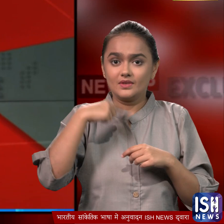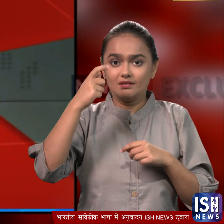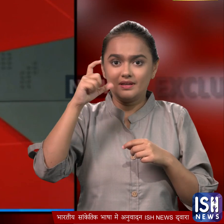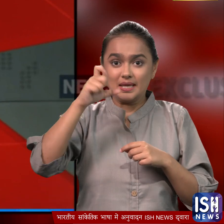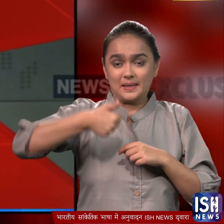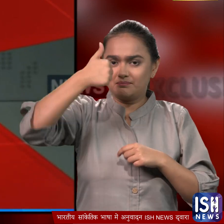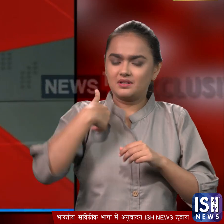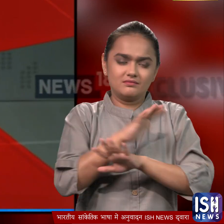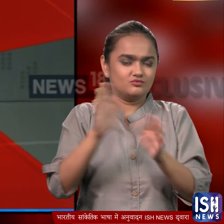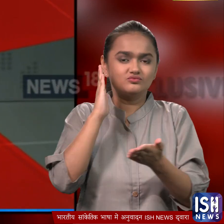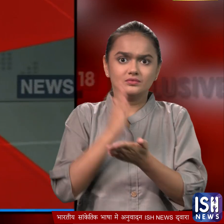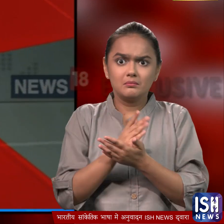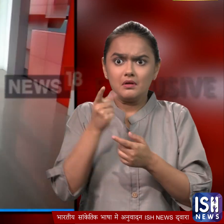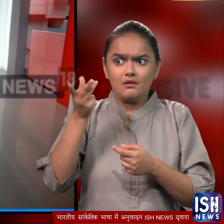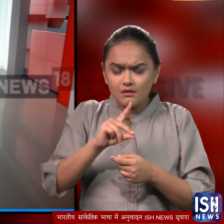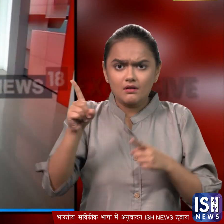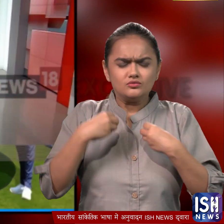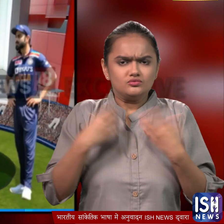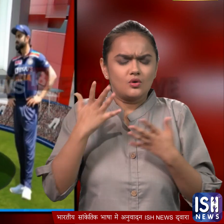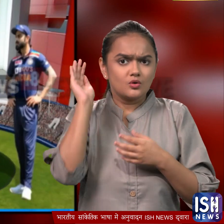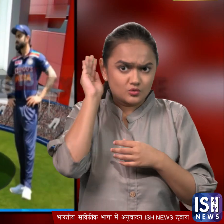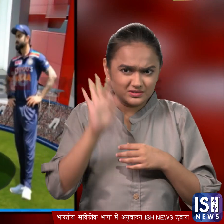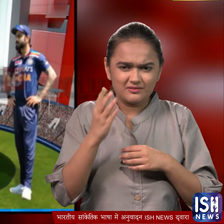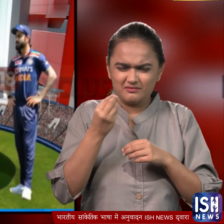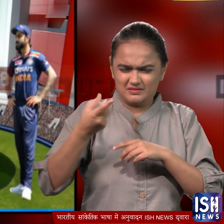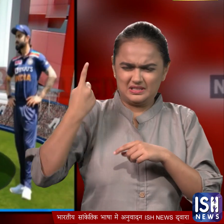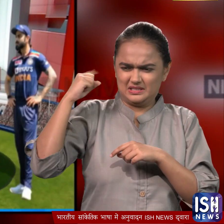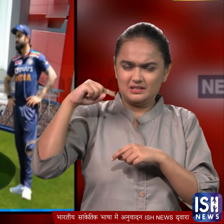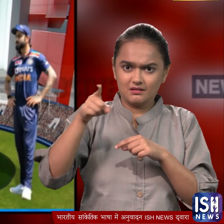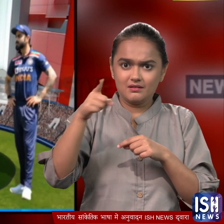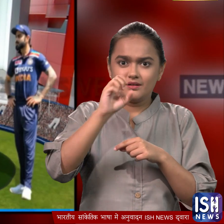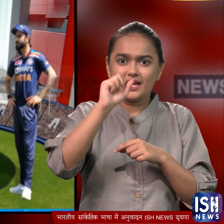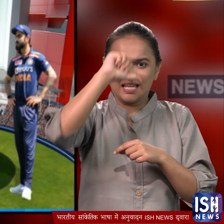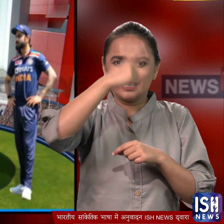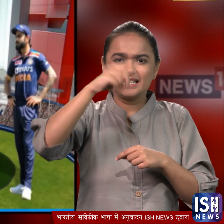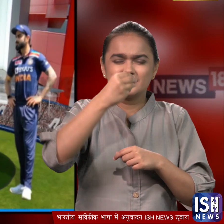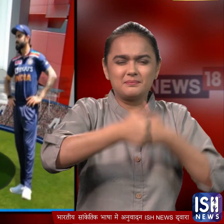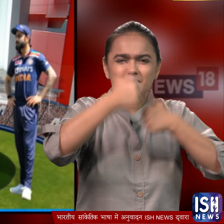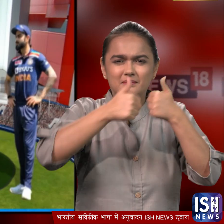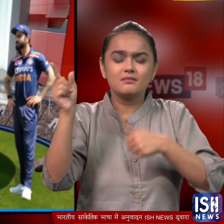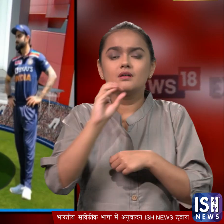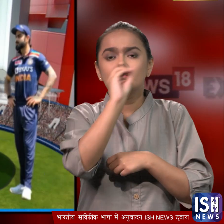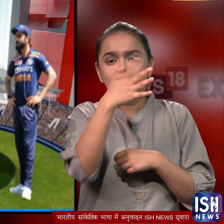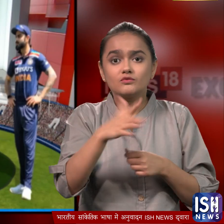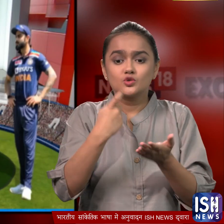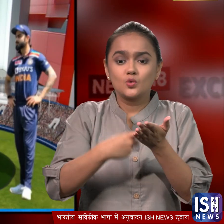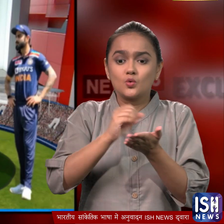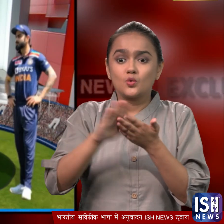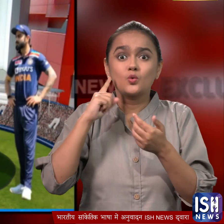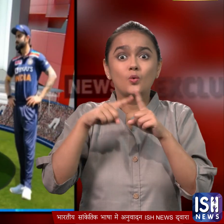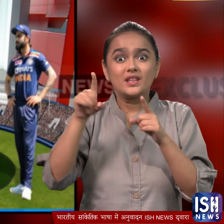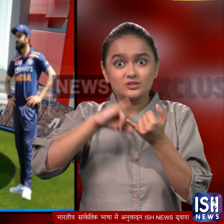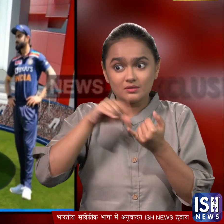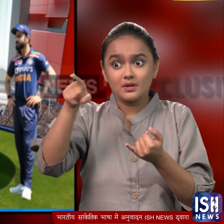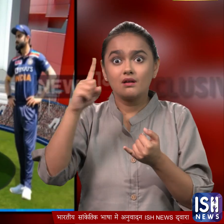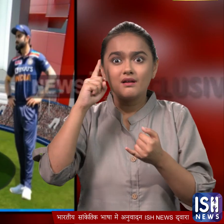खबर सामने आई। न्यूज 18 के अमृत आनंद की रिपोर्ट है कि कुछ दिन पहले विराट कोहली ने टीम इंडिया के चयनकर्ताओं को प्रस्ताव दिया था कि रोहित शर्मा को वनडे